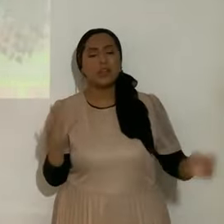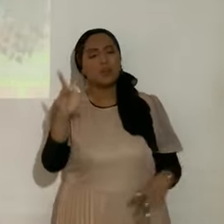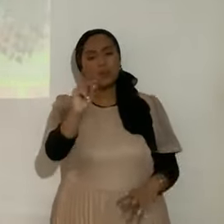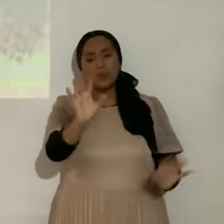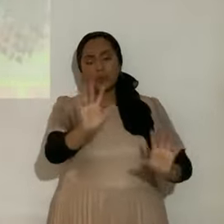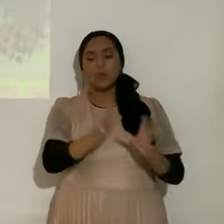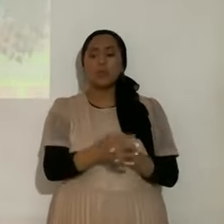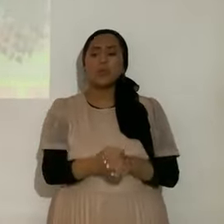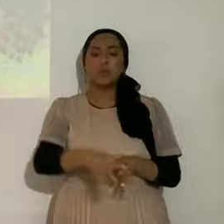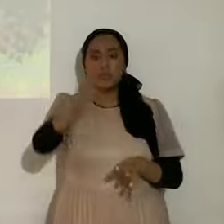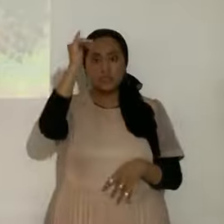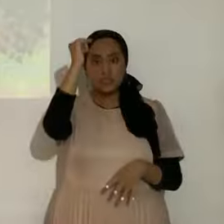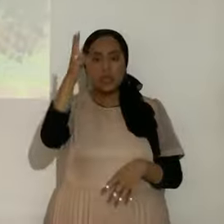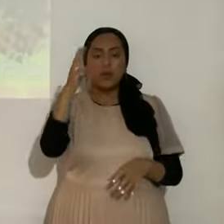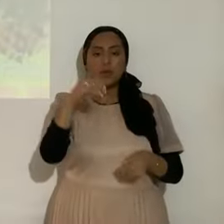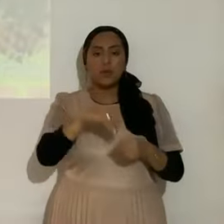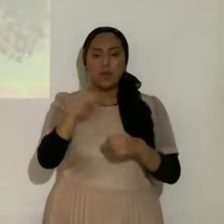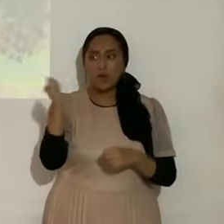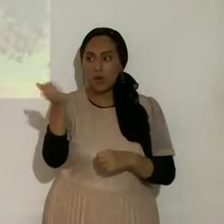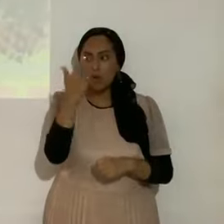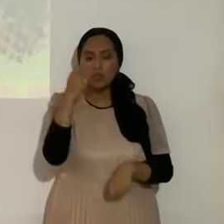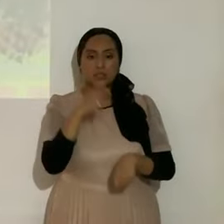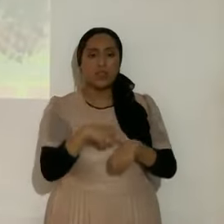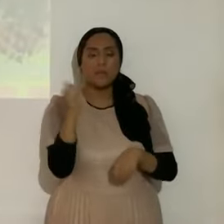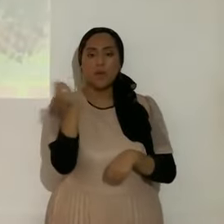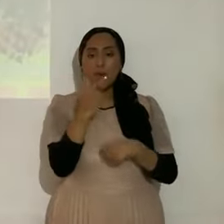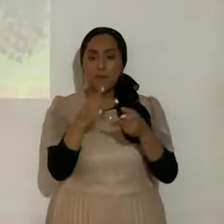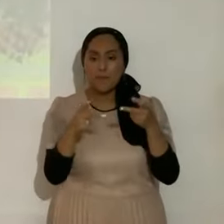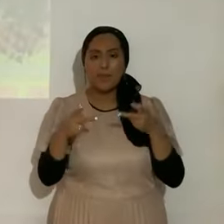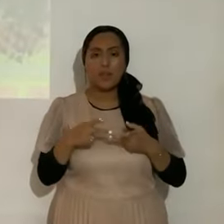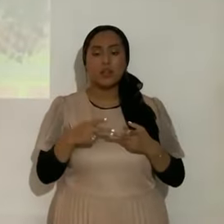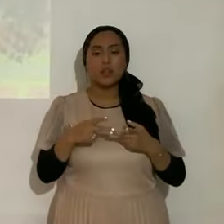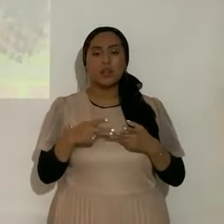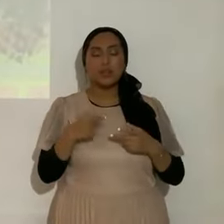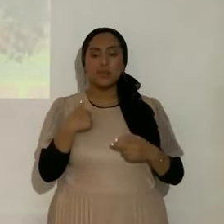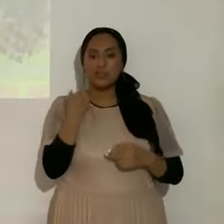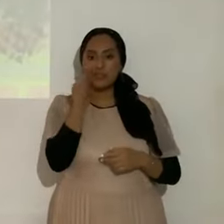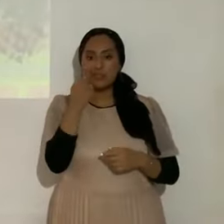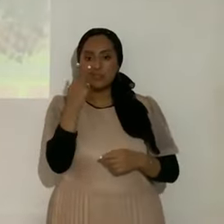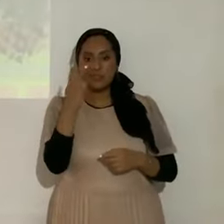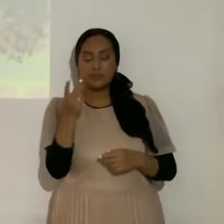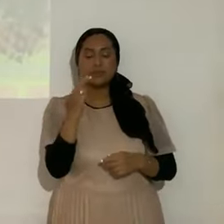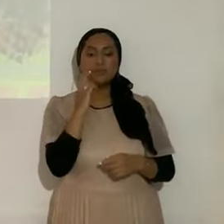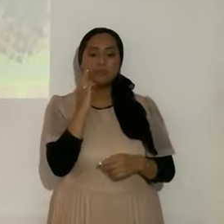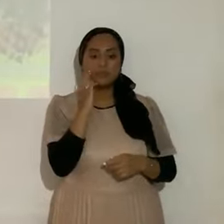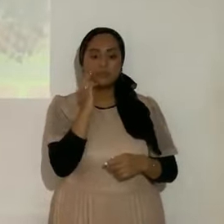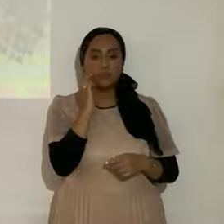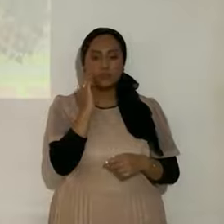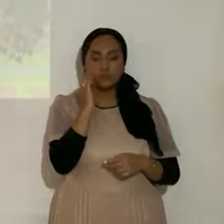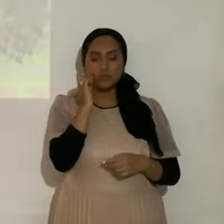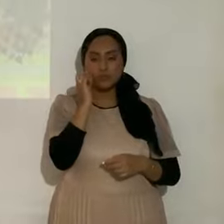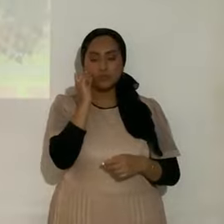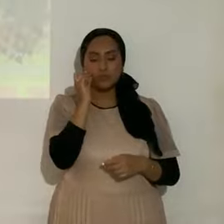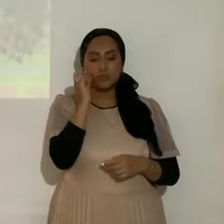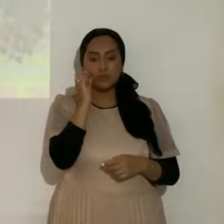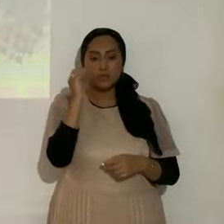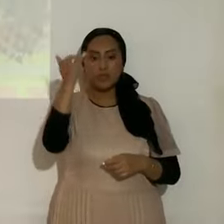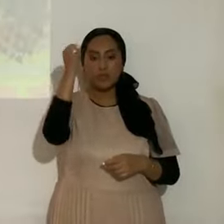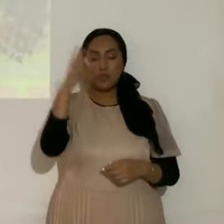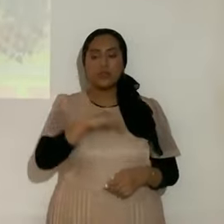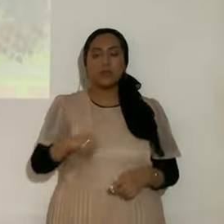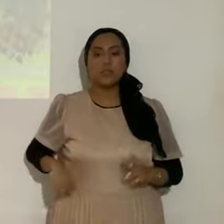hermano. Yahweh está en todo momento, en todo tiempo, en todo lugar. Lo acabamos de ver. Aleluya. Yahshua HaMashiach se manifiesta en